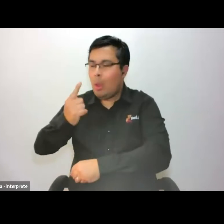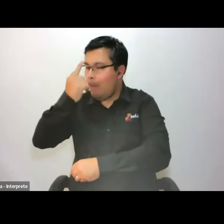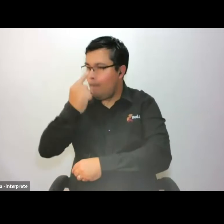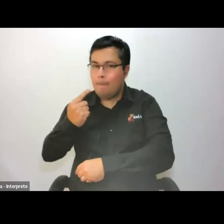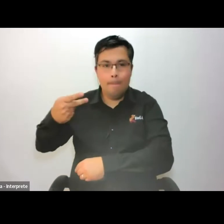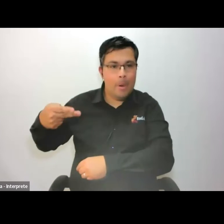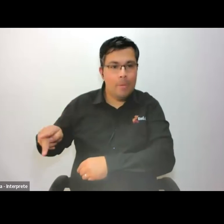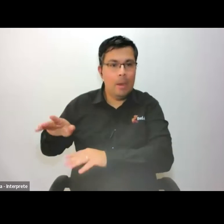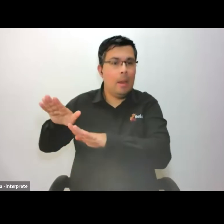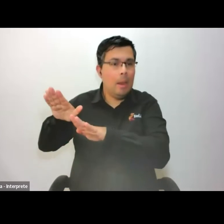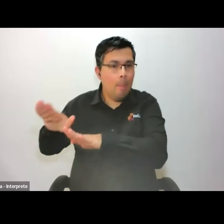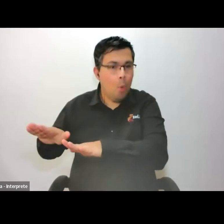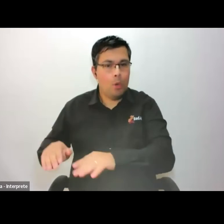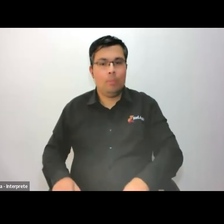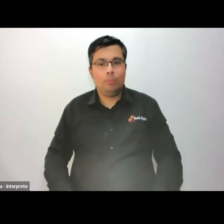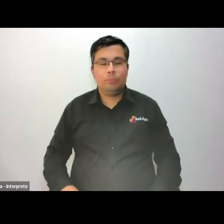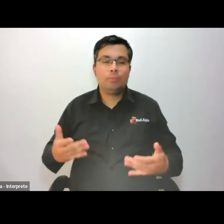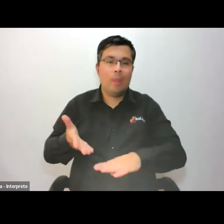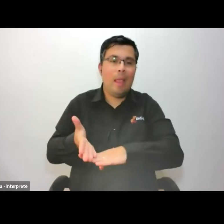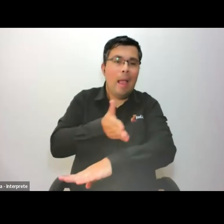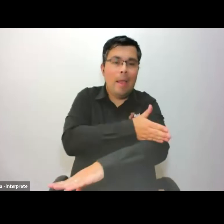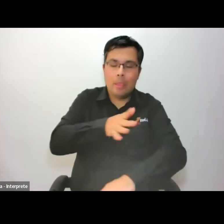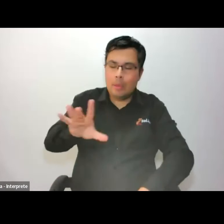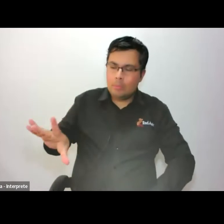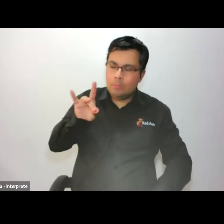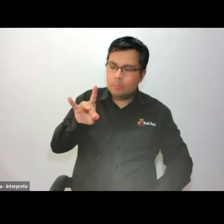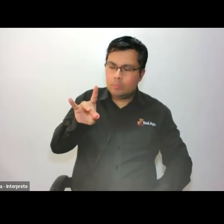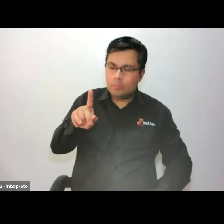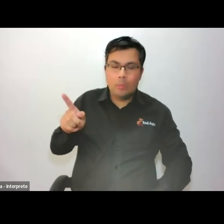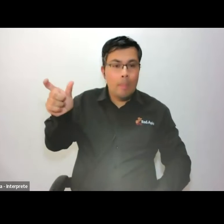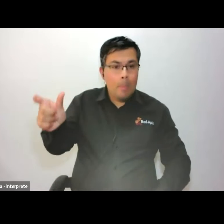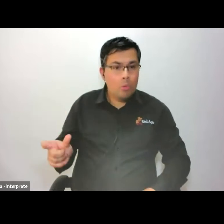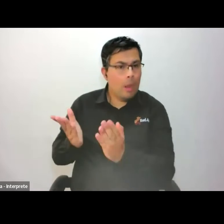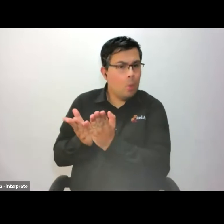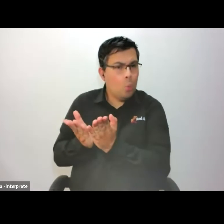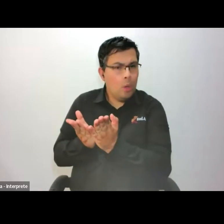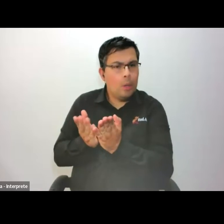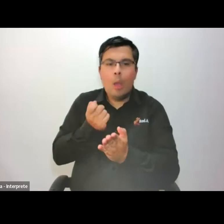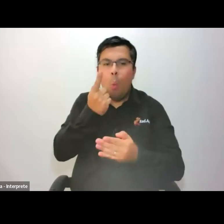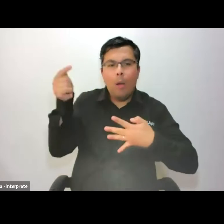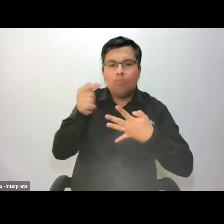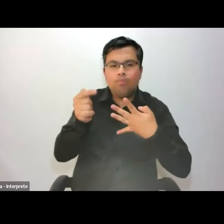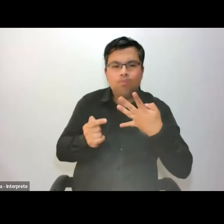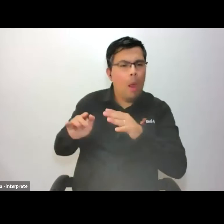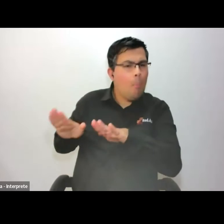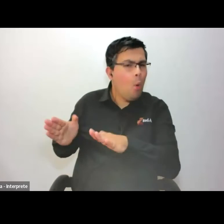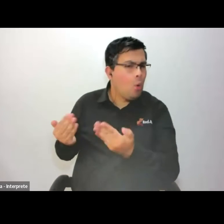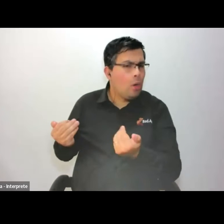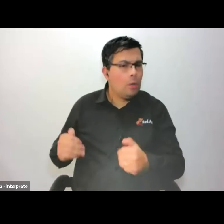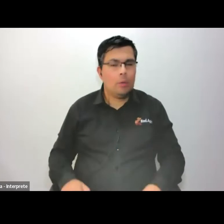que identificar con claridad qué tipo de apoyos requiere el estudiante, qué tipo de apoyos se le